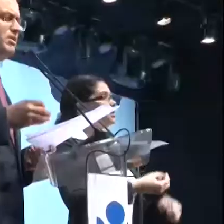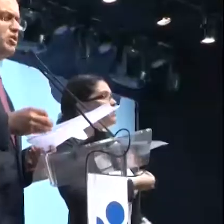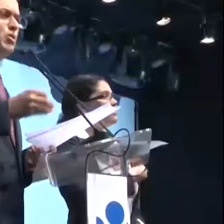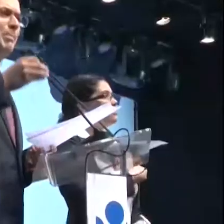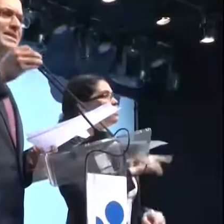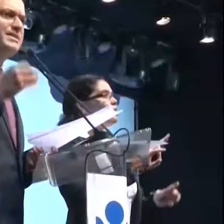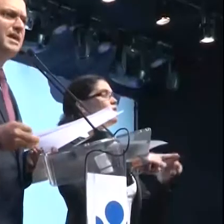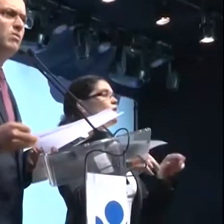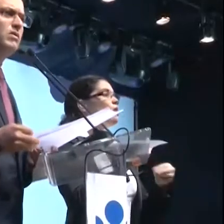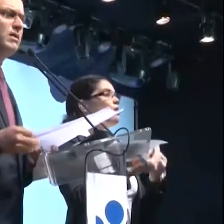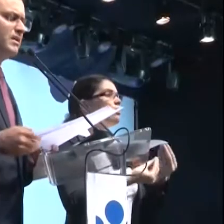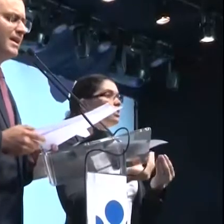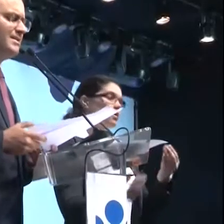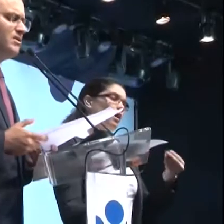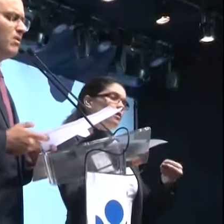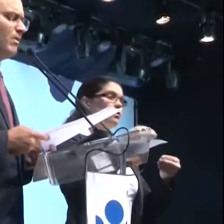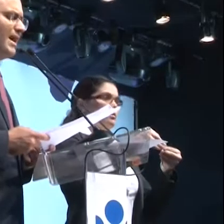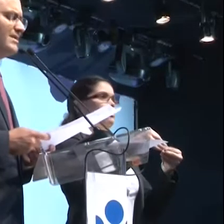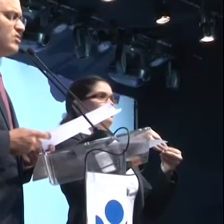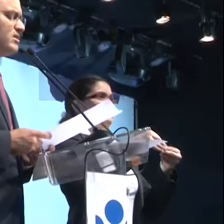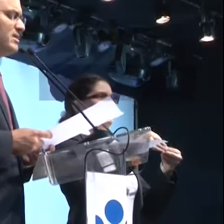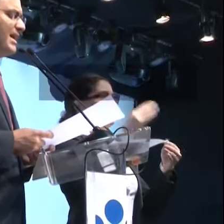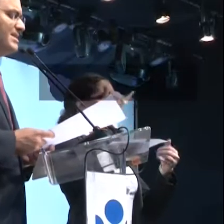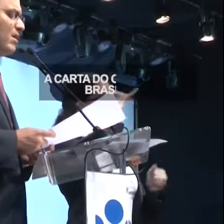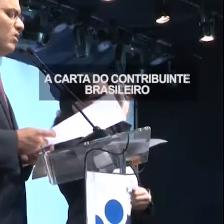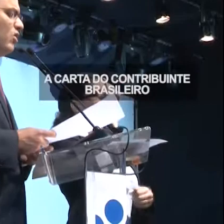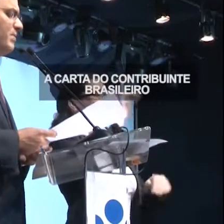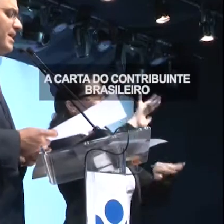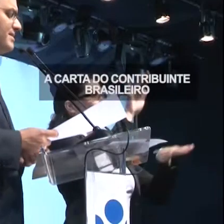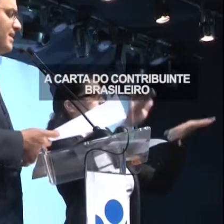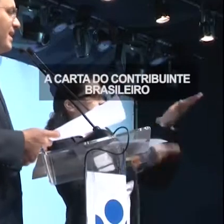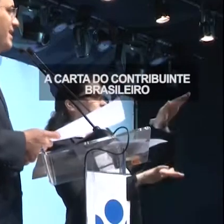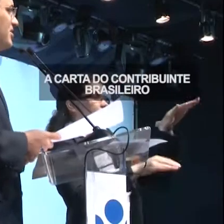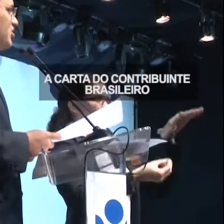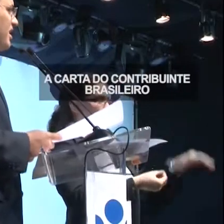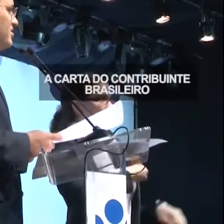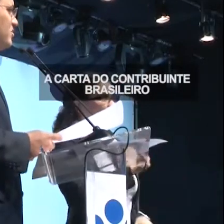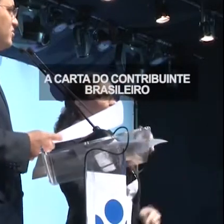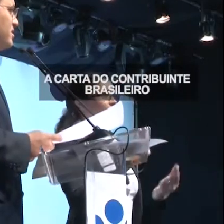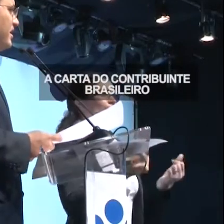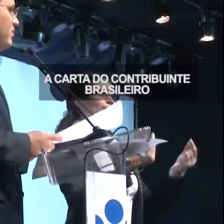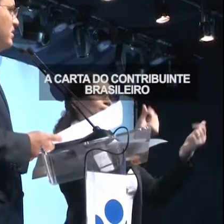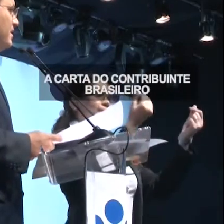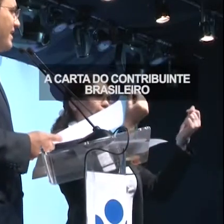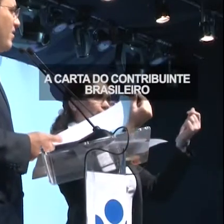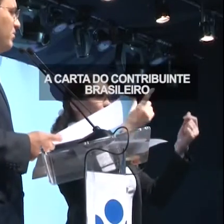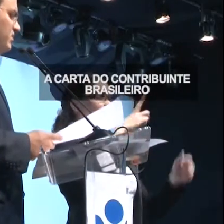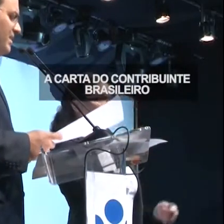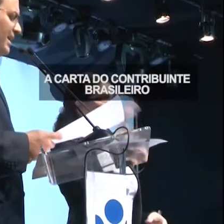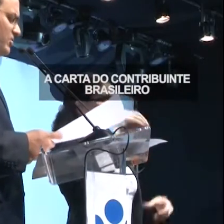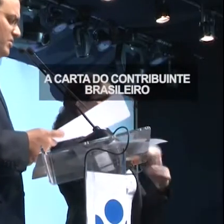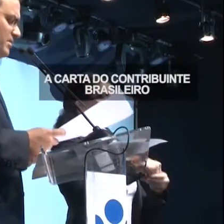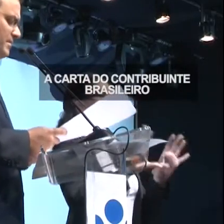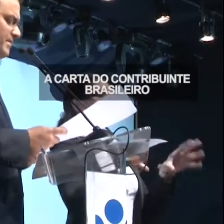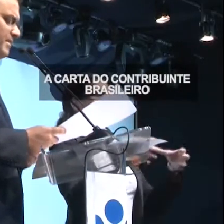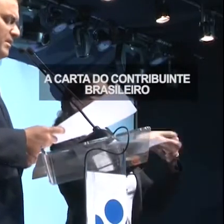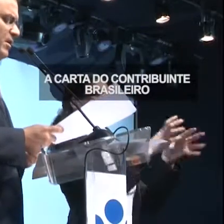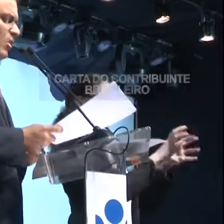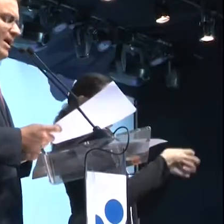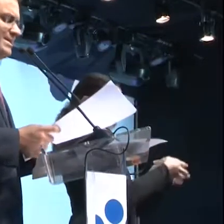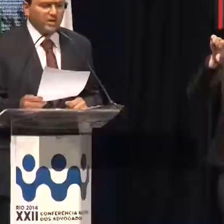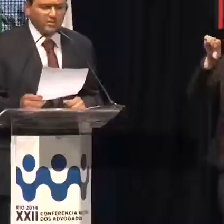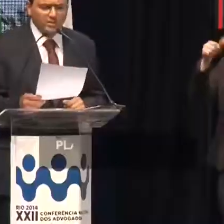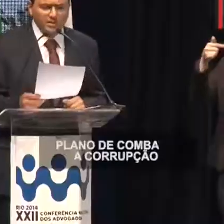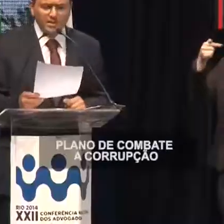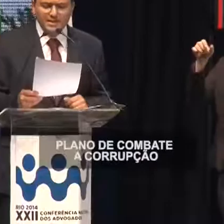plebiscito. Outras duas bandeiras da ordem também foram lembradas. A Carta do Contribuinte Brasileiro, exigindo maior justiça